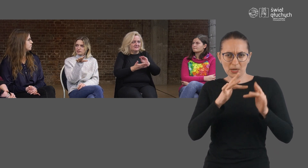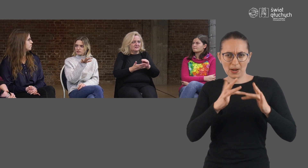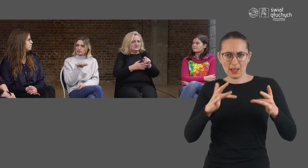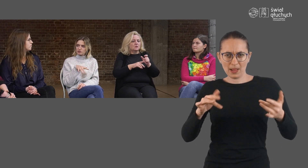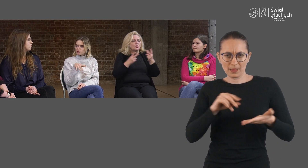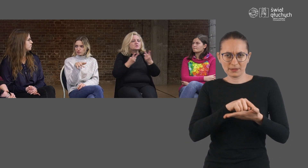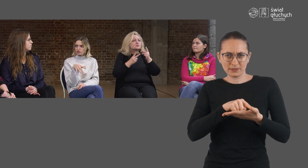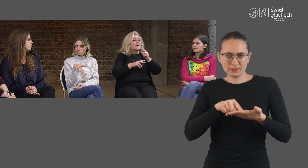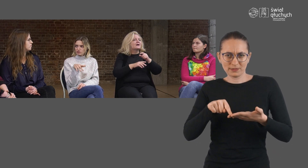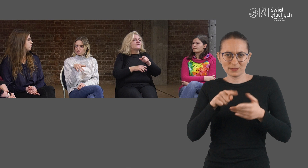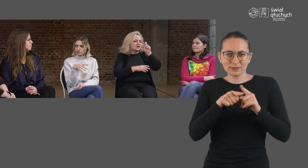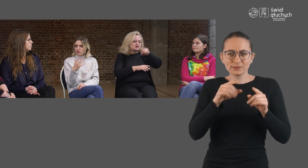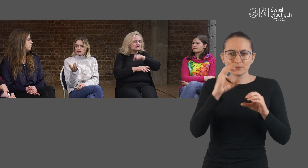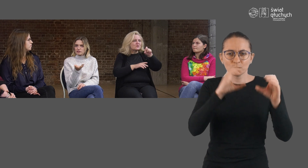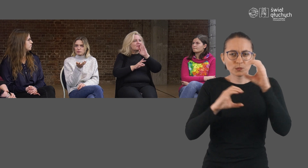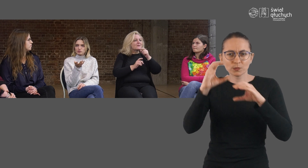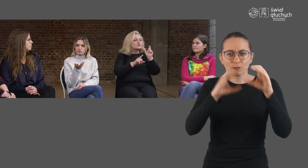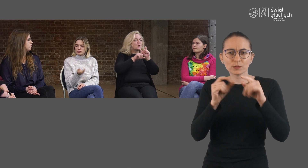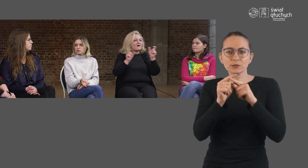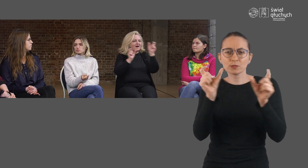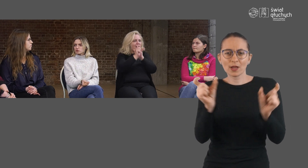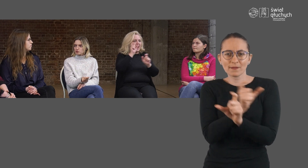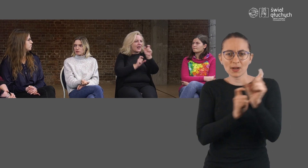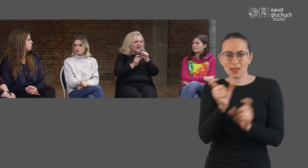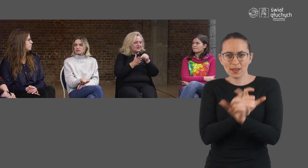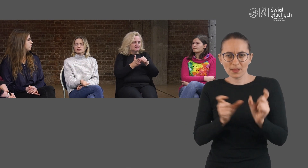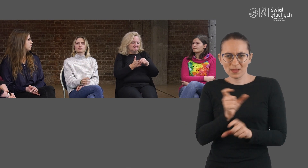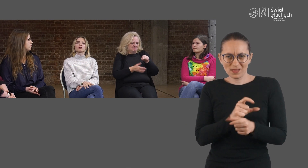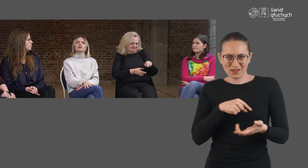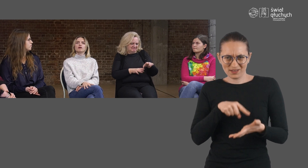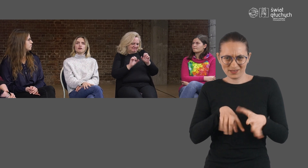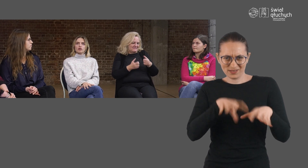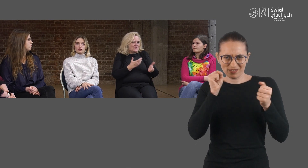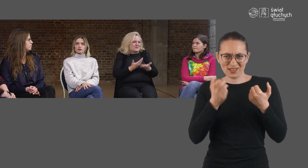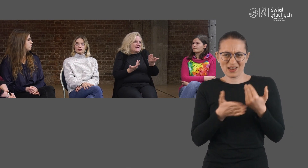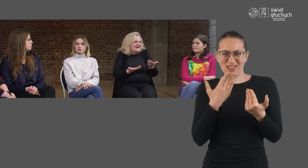słów, takie krzyżówki. Więc ja się po prostu w ten sposób nie uczyłam angielskiego.